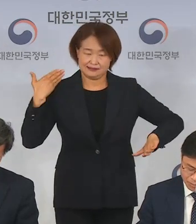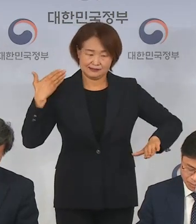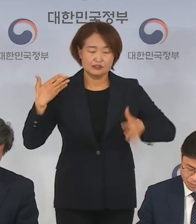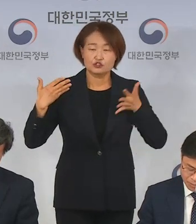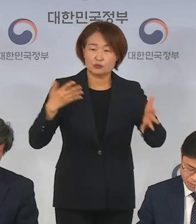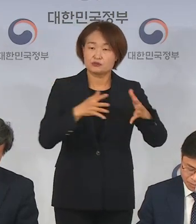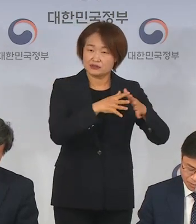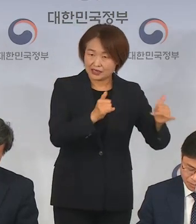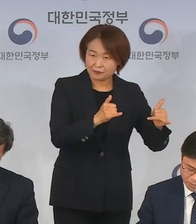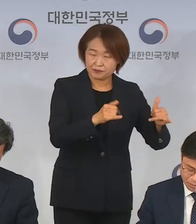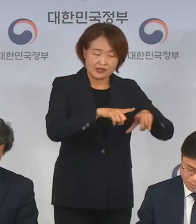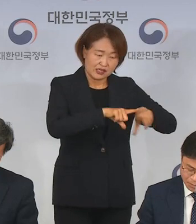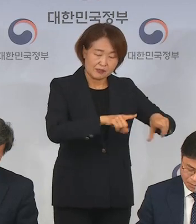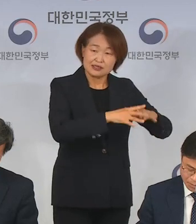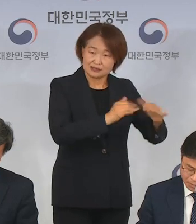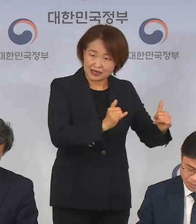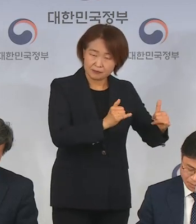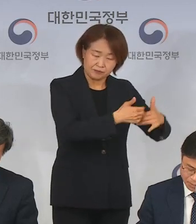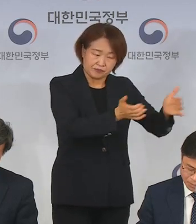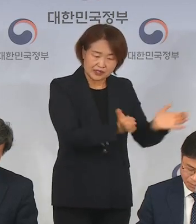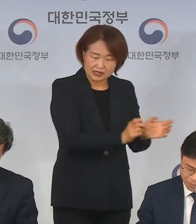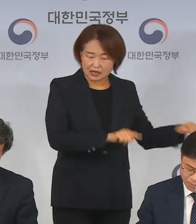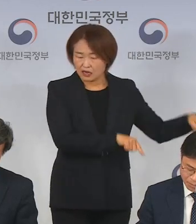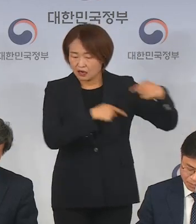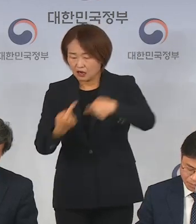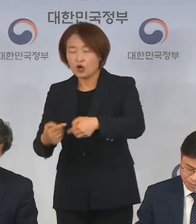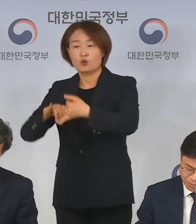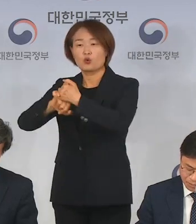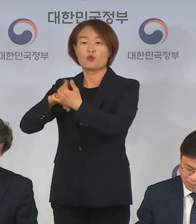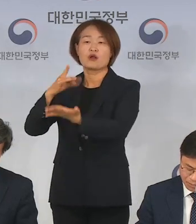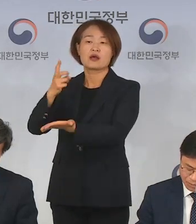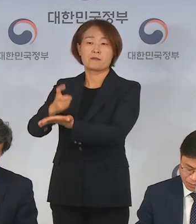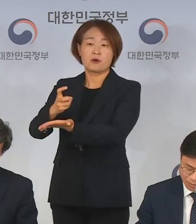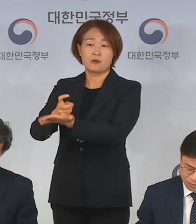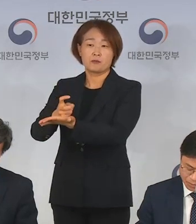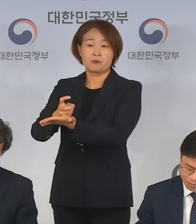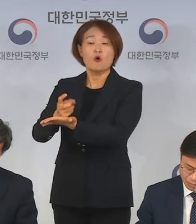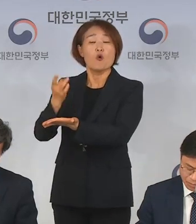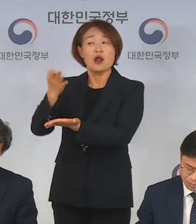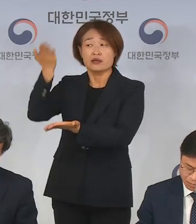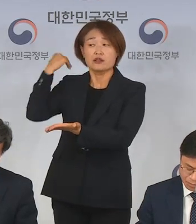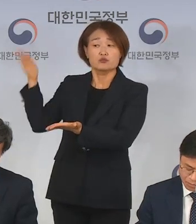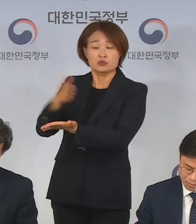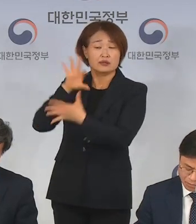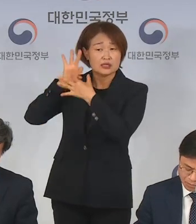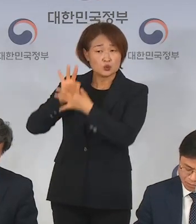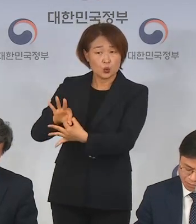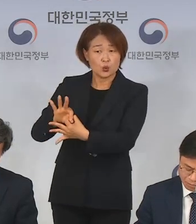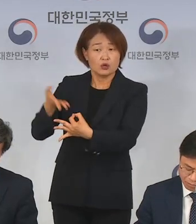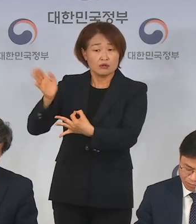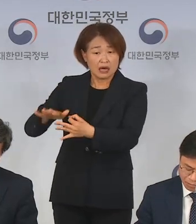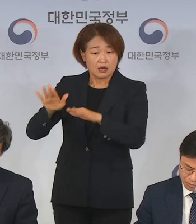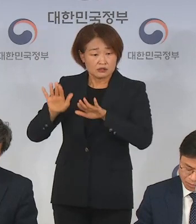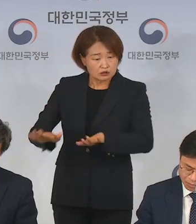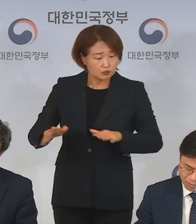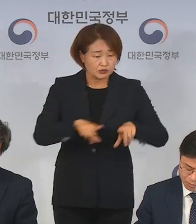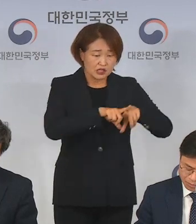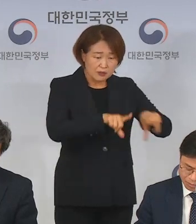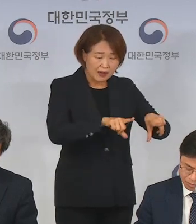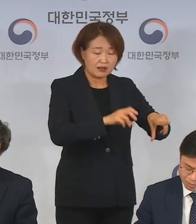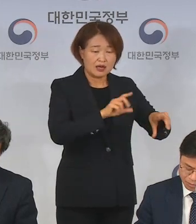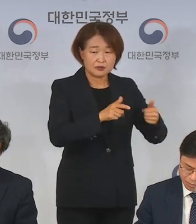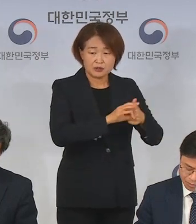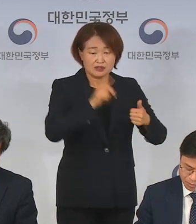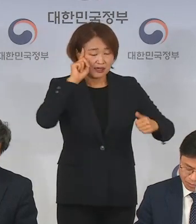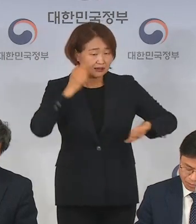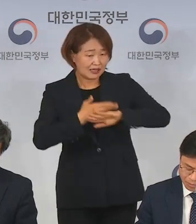그리고 시민단체의 참여가 필수적입니다. 한국 정부에서도 대체로 그렇게 해왔고요. 근데 이번에는 그런 선택을